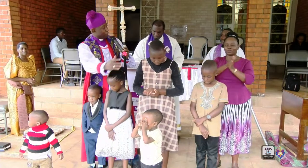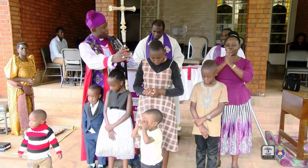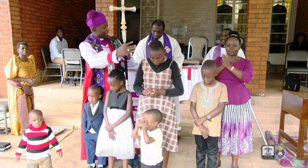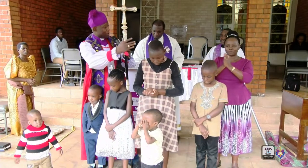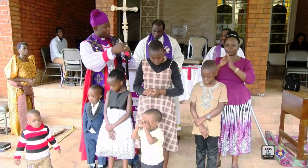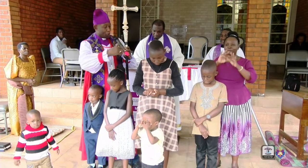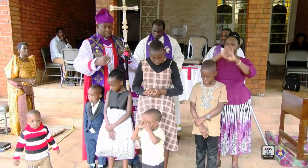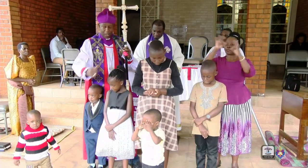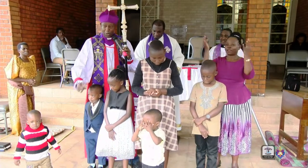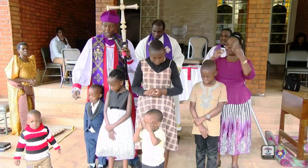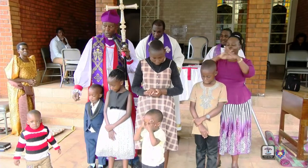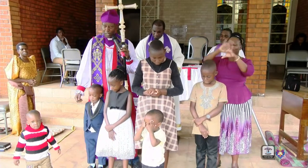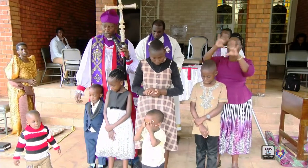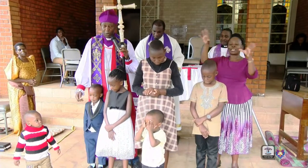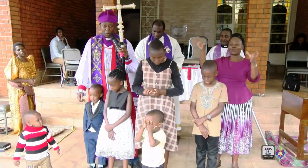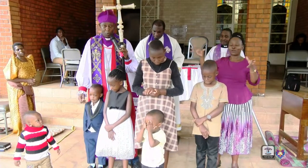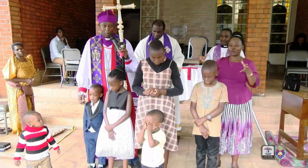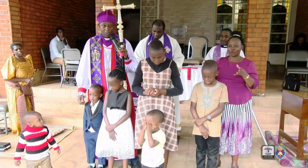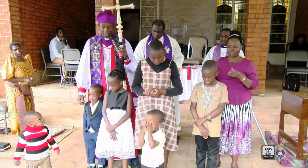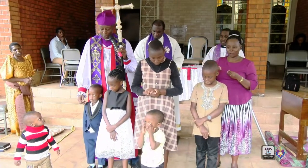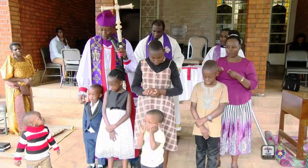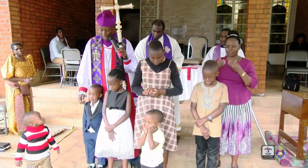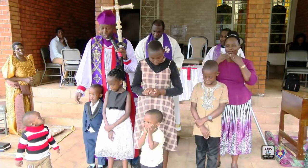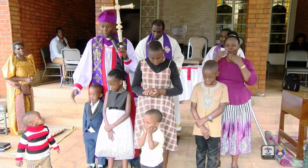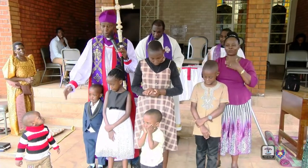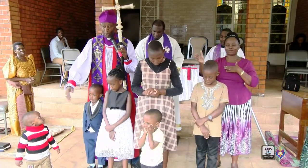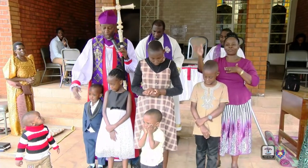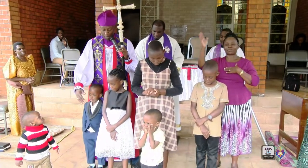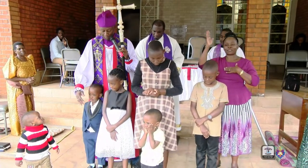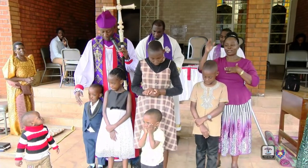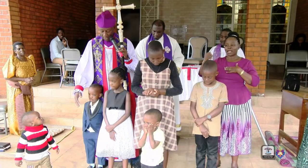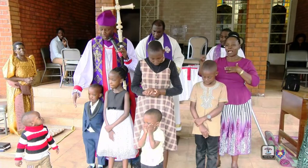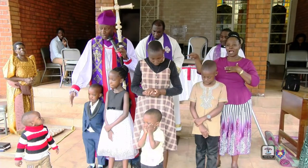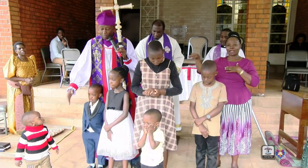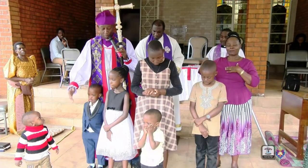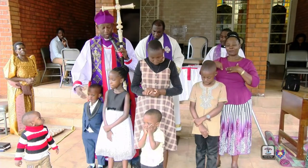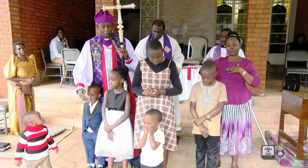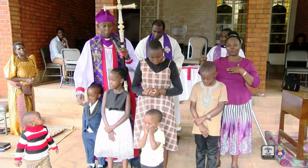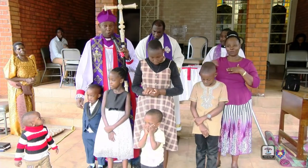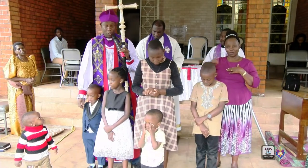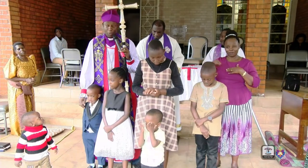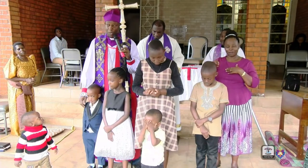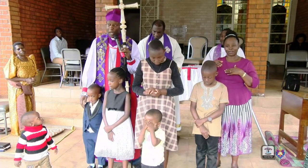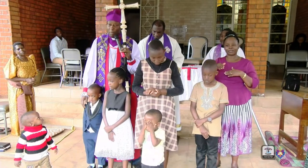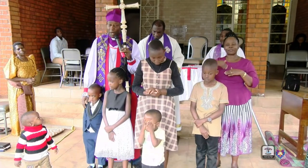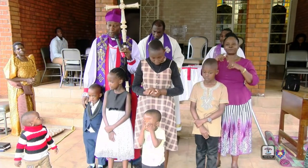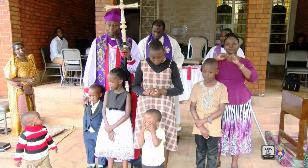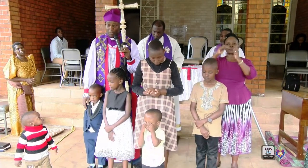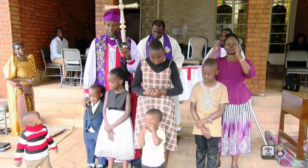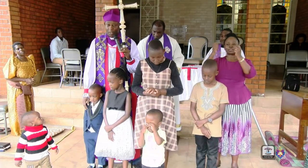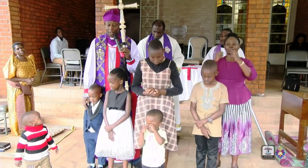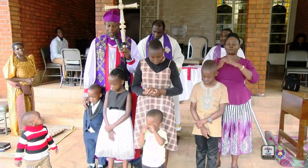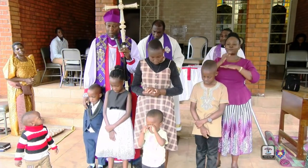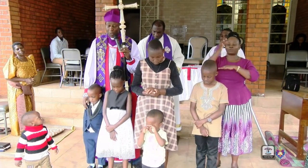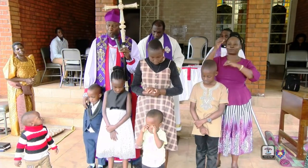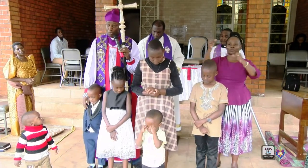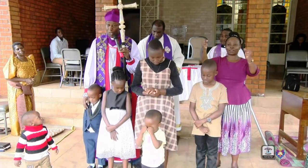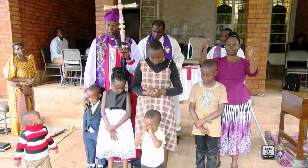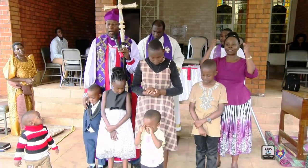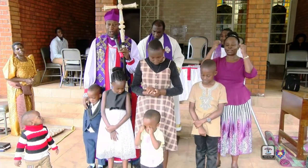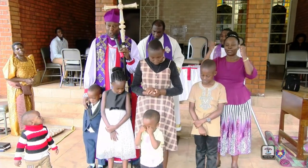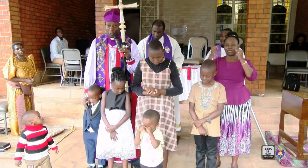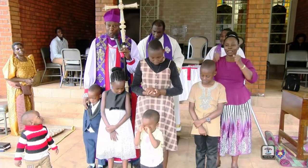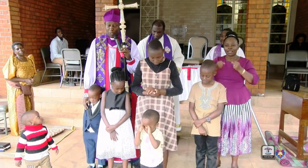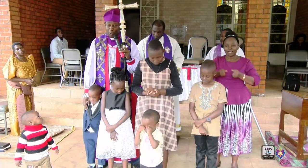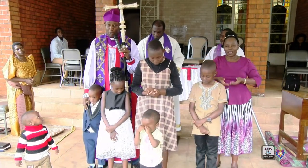Ne famire eno yonna yonna yonna eri wano twebaza Katonda. Ate bano b'olaba mwe mugenda okuva ttiimu ey'amaanyi abajja